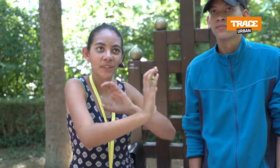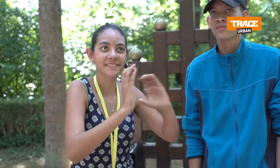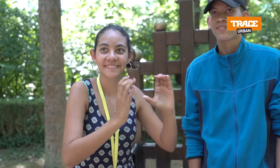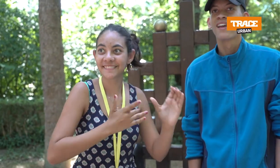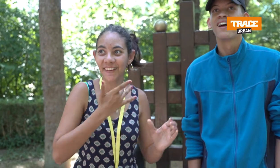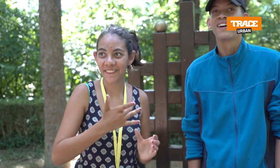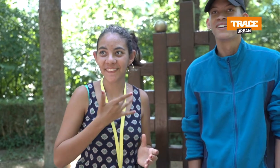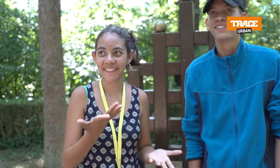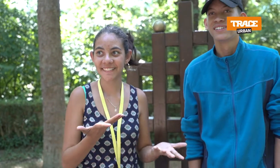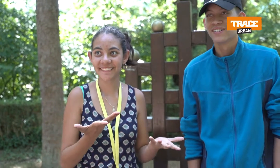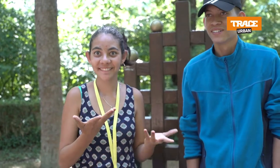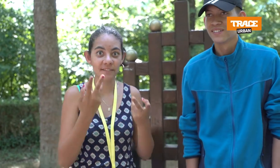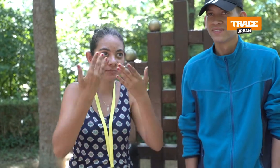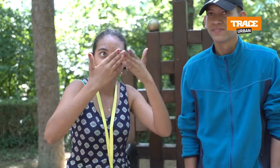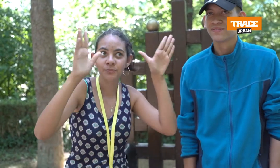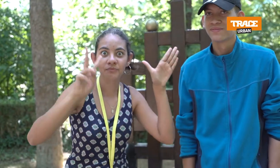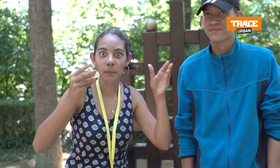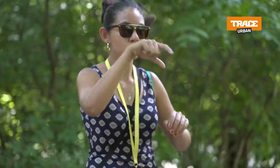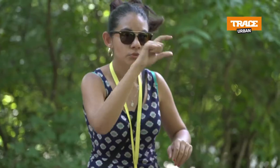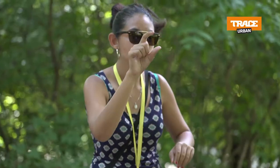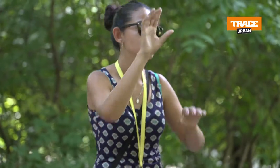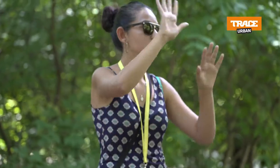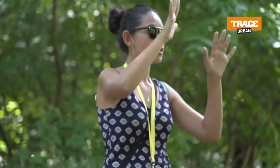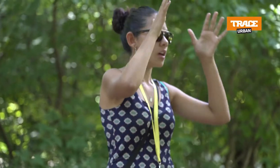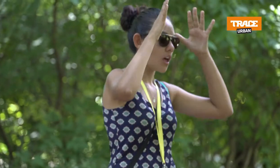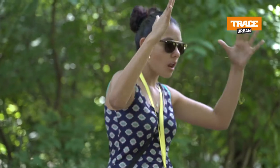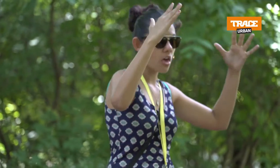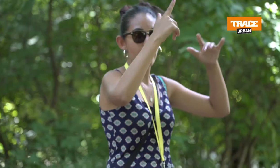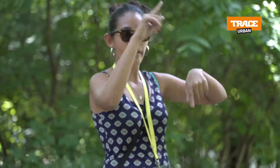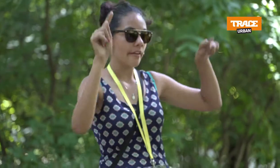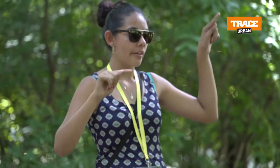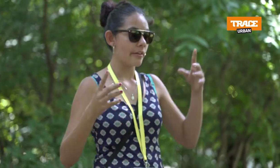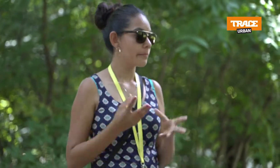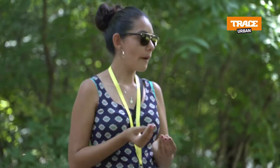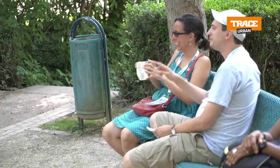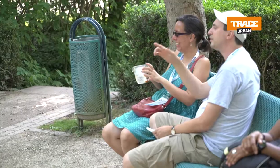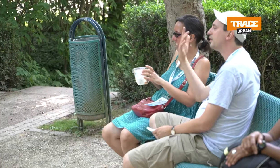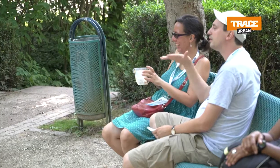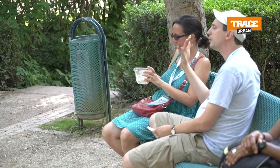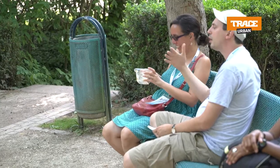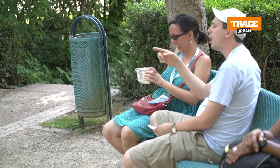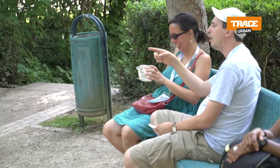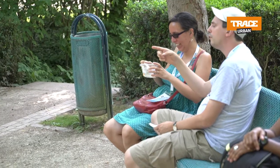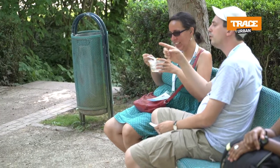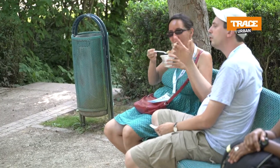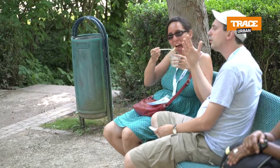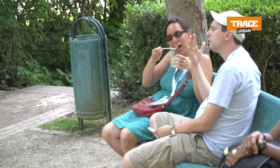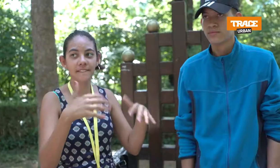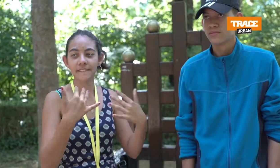La communication aussi. Moi, ça me fait vraiment une ouverture. La Réunion est tellement petite, isolée. la